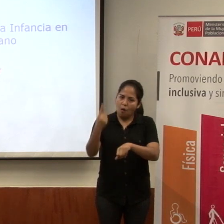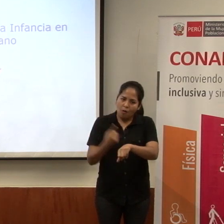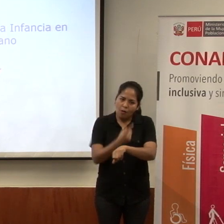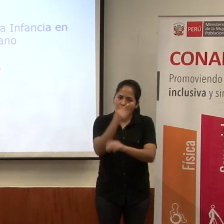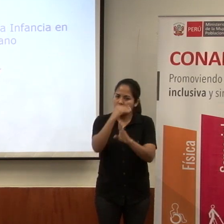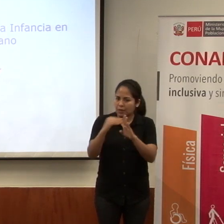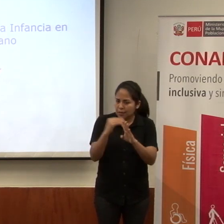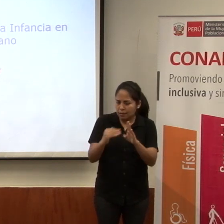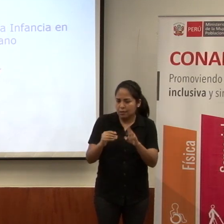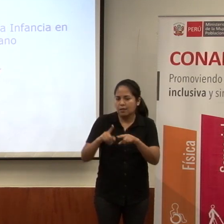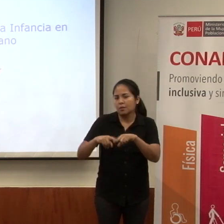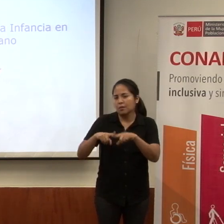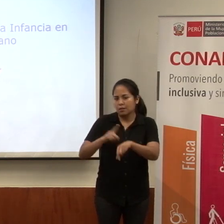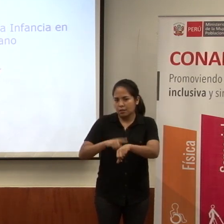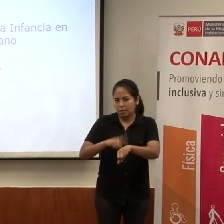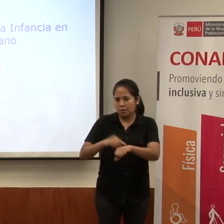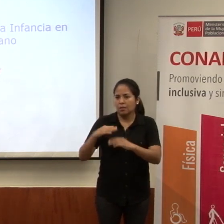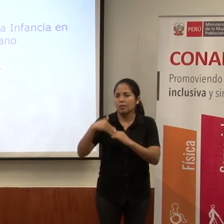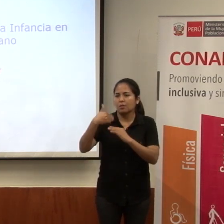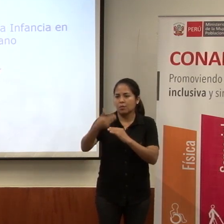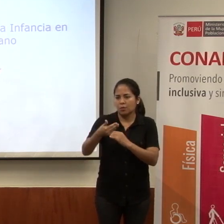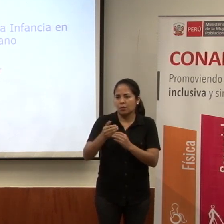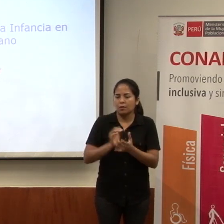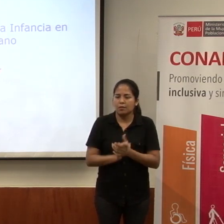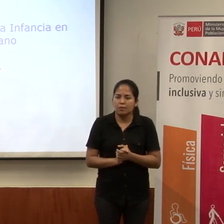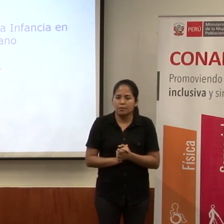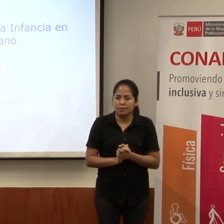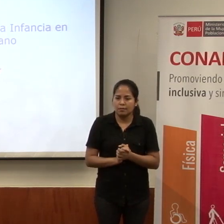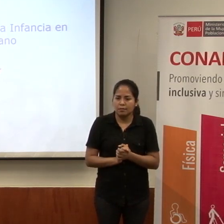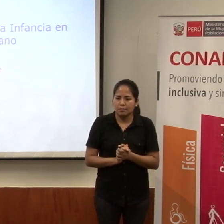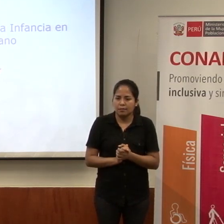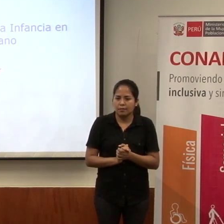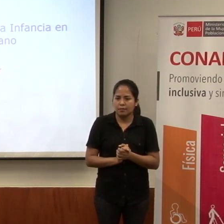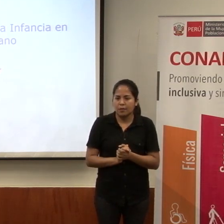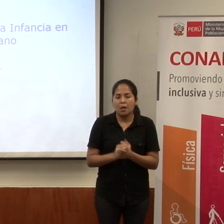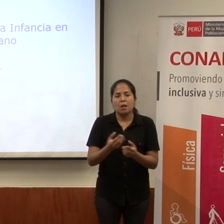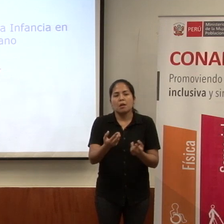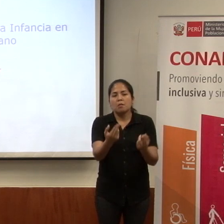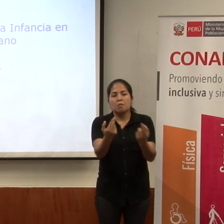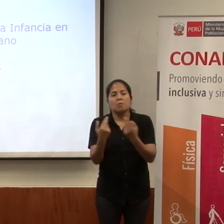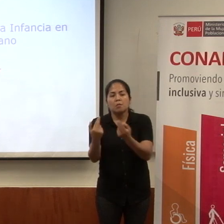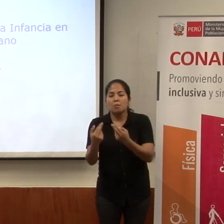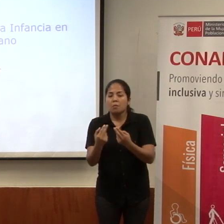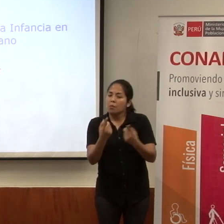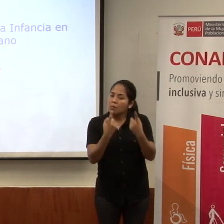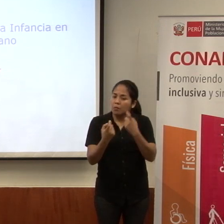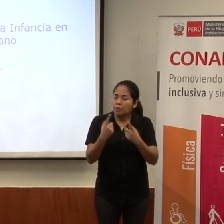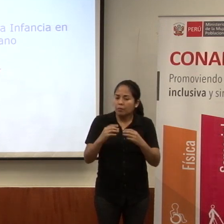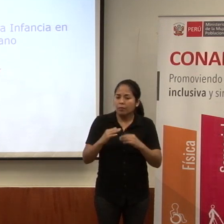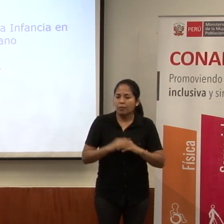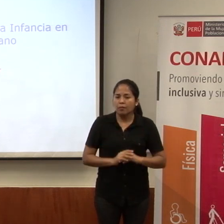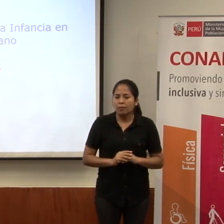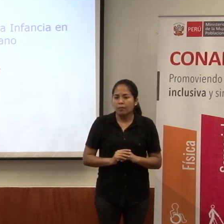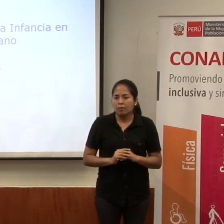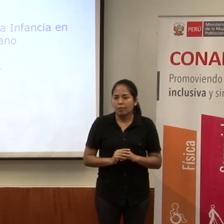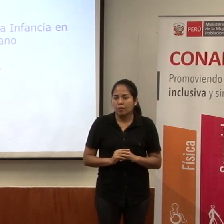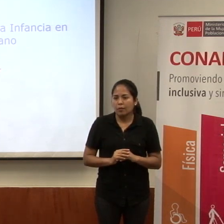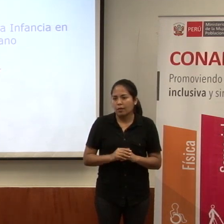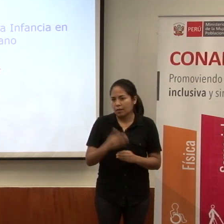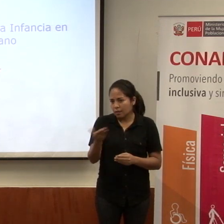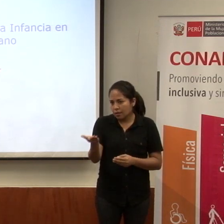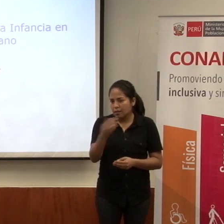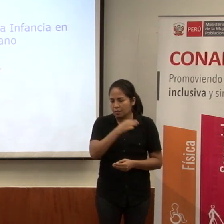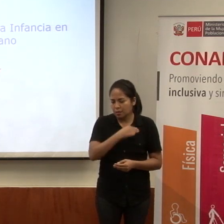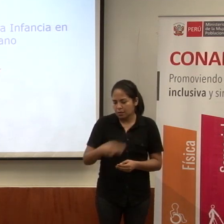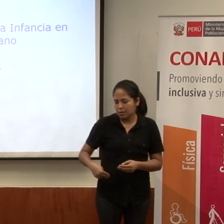hasta donde alcance el tiempo, para después poder comentar, recibir preguntas y pedir, reitero, que nuestro amigo del Ministerio